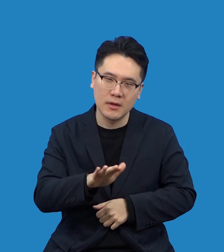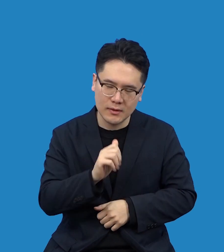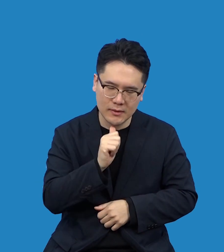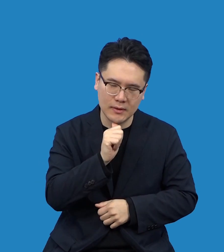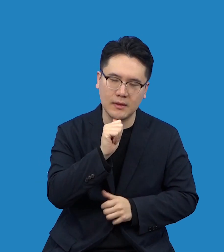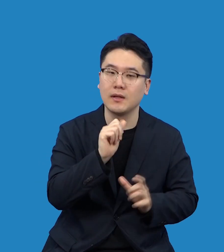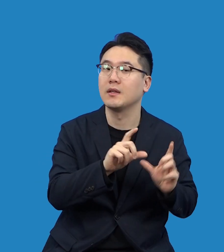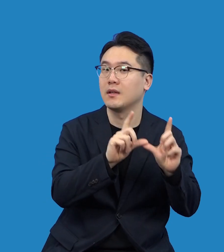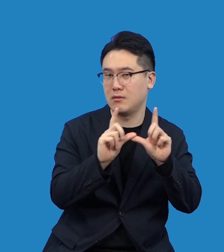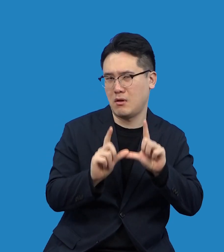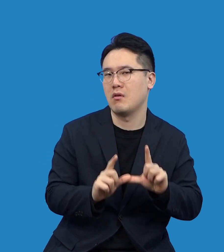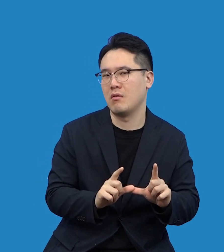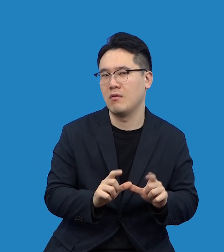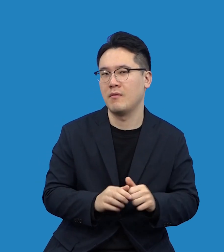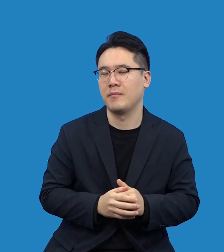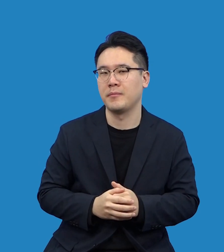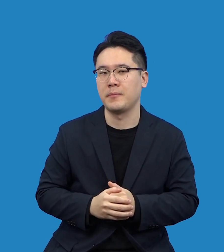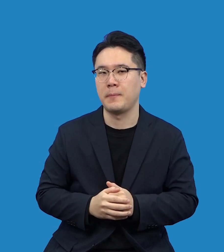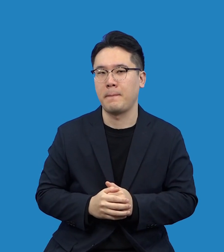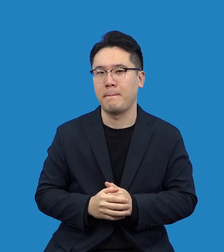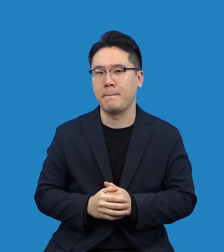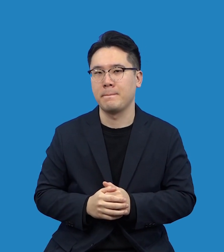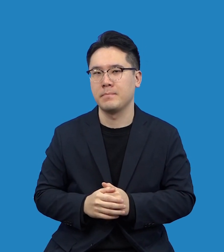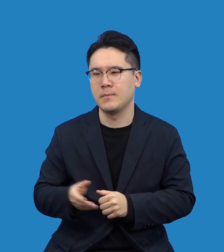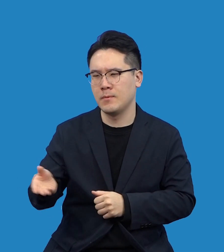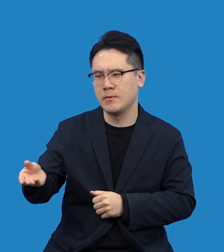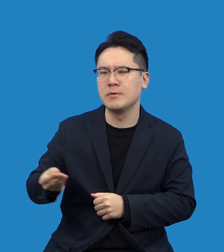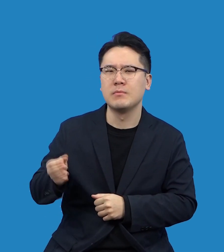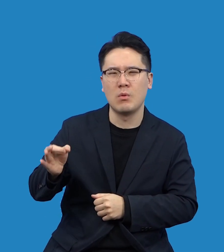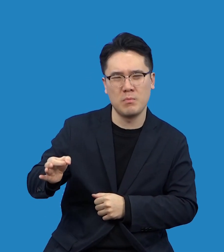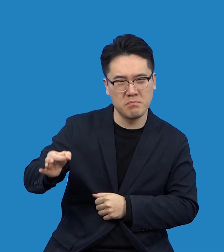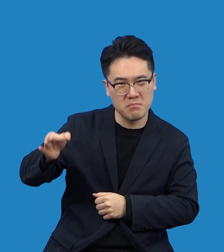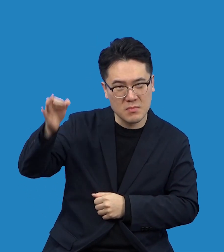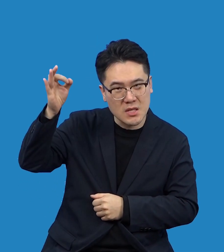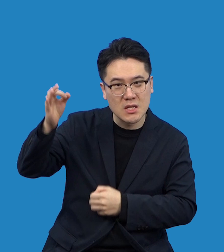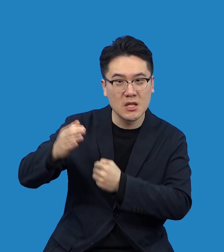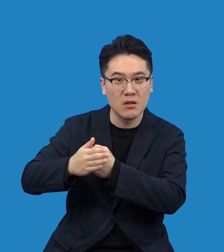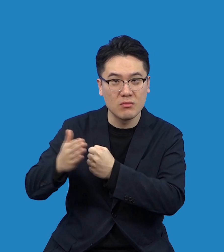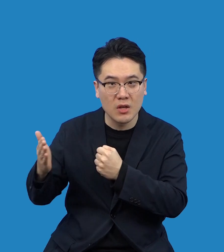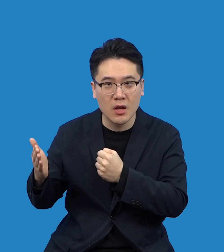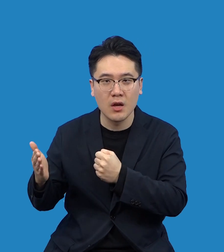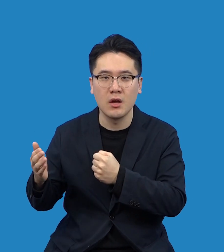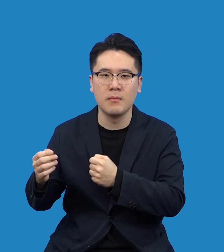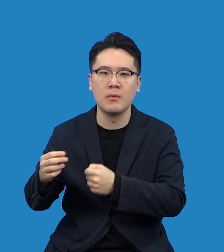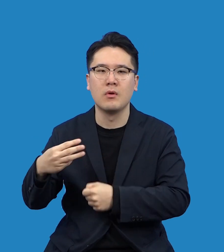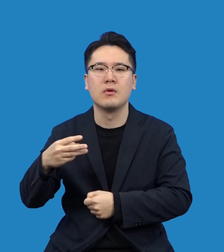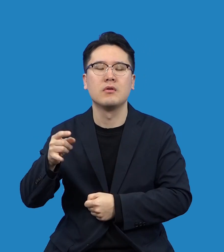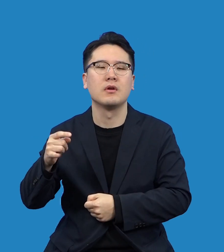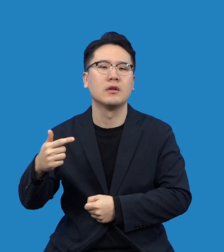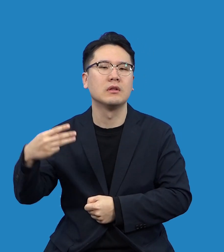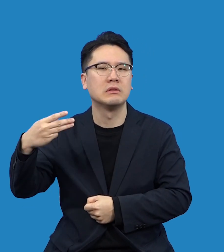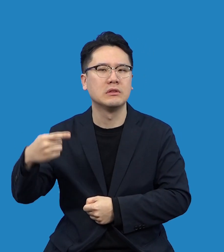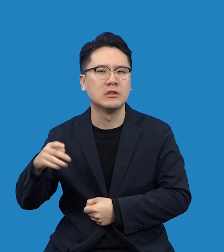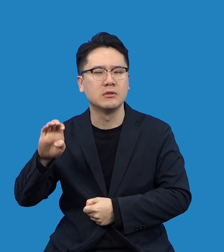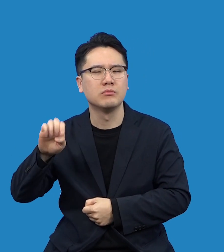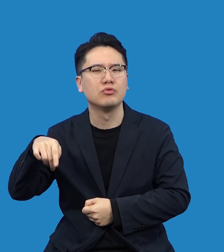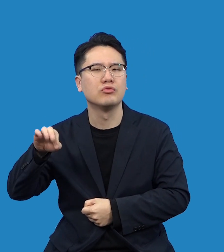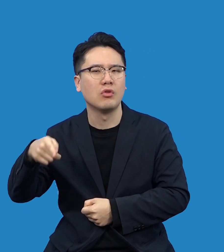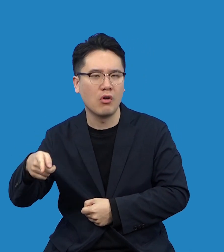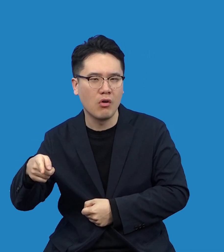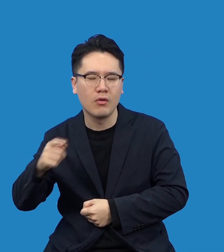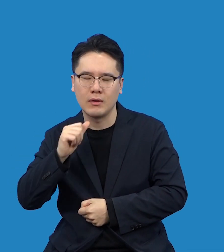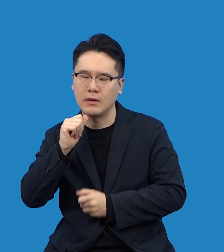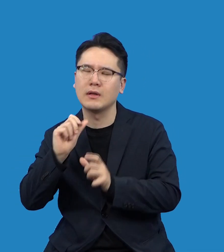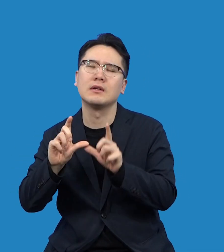비싼 임대료 때문에 렌트푸어의 삶을 삽니다. 내 집을 어떻게 해서 마련했지만 대출